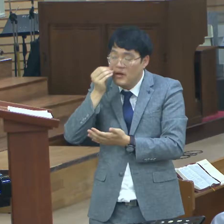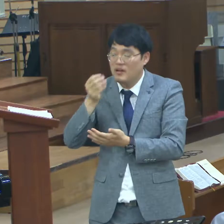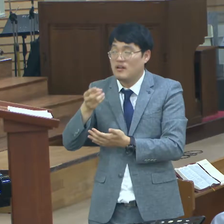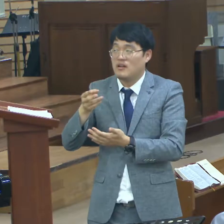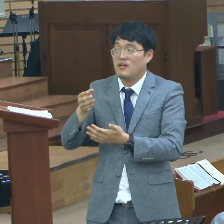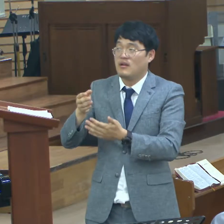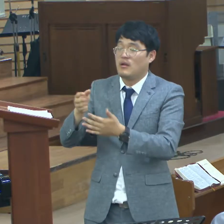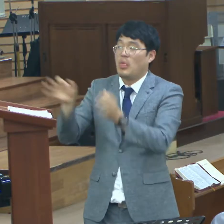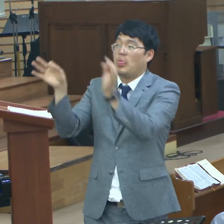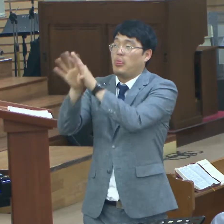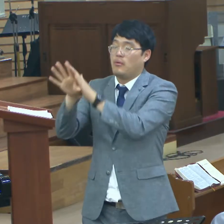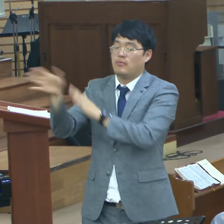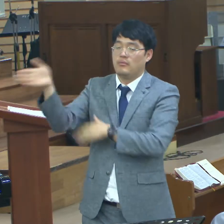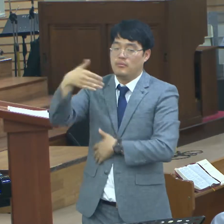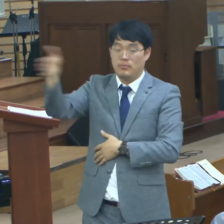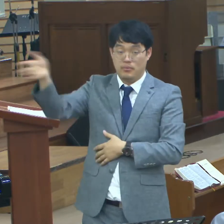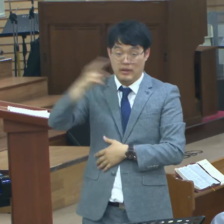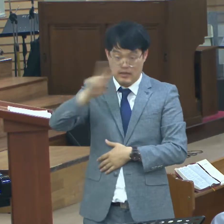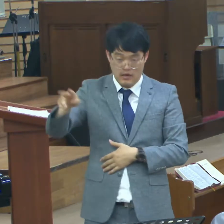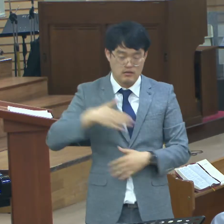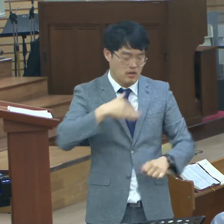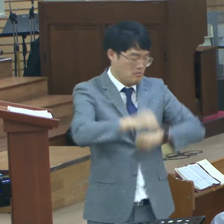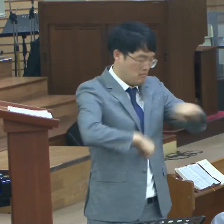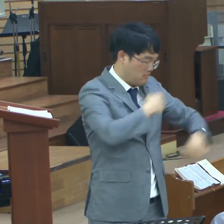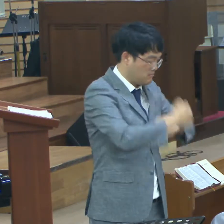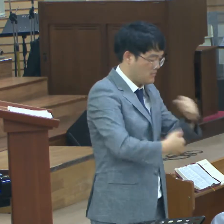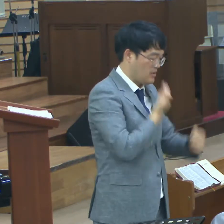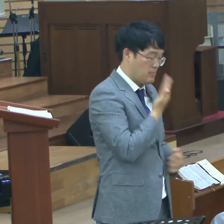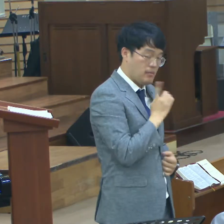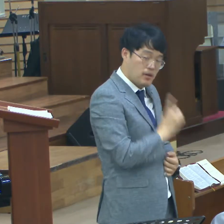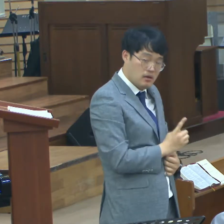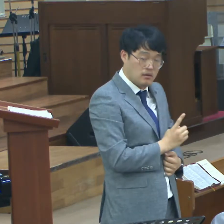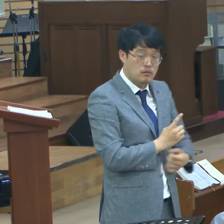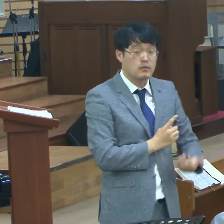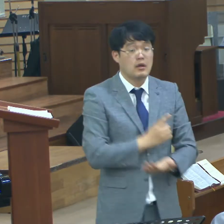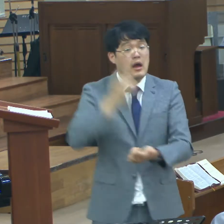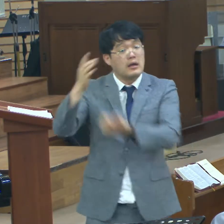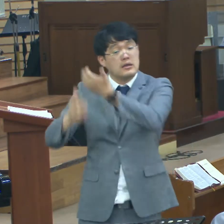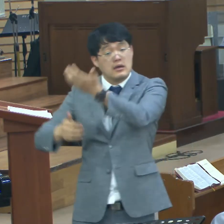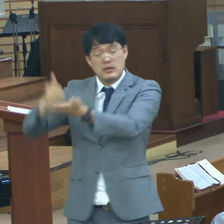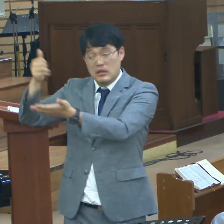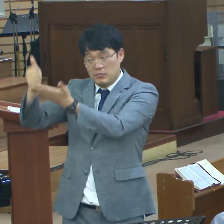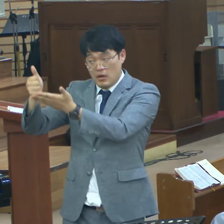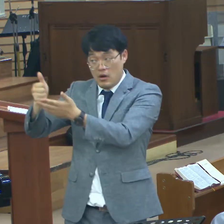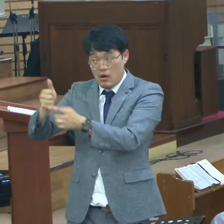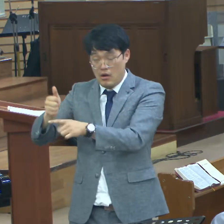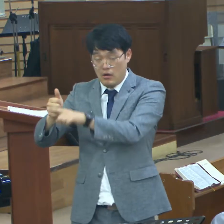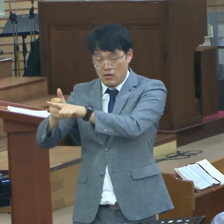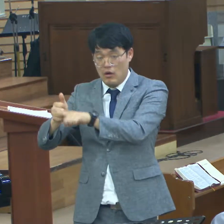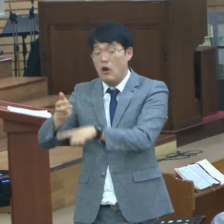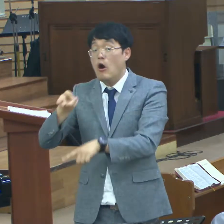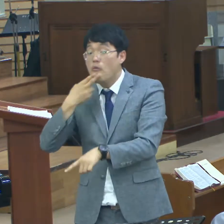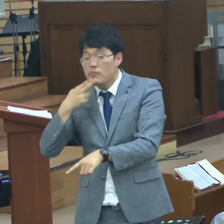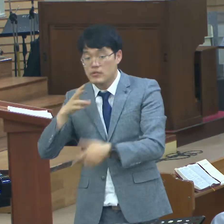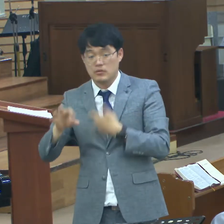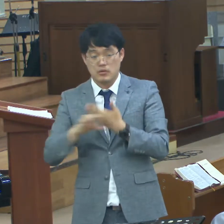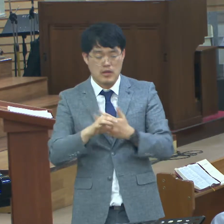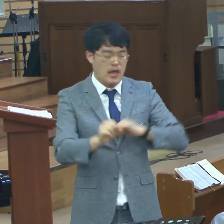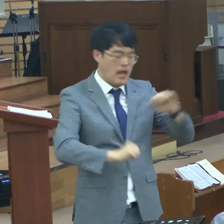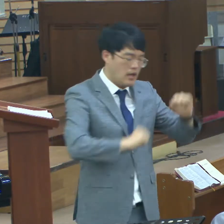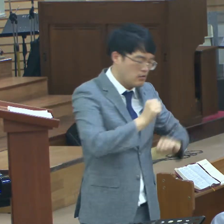문제가 없는 거예요. 근데 문제는 하나님이 지워지고 하나님이 없다 보면 행위가 부패하게 되고 가증하게